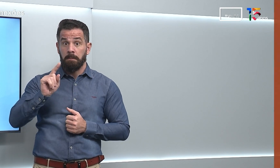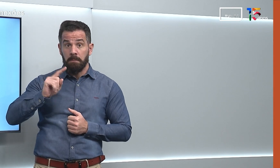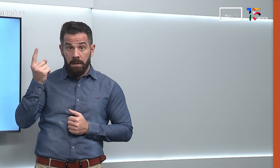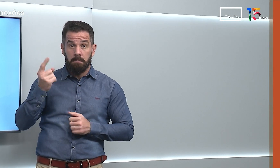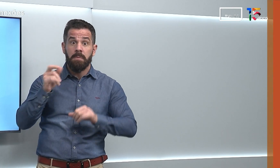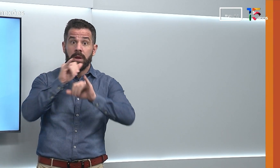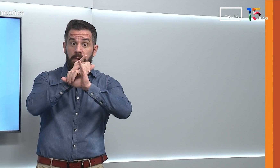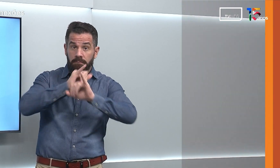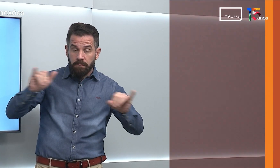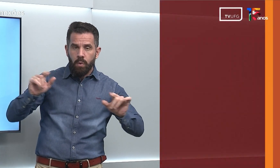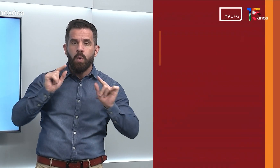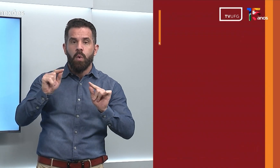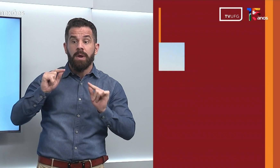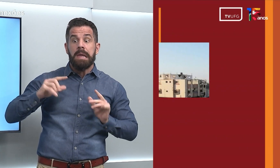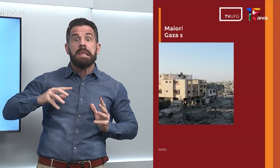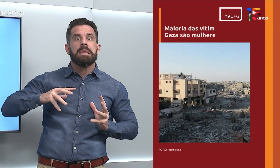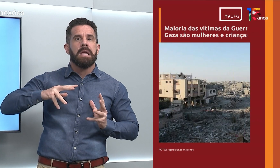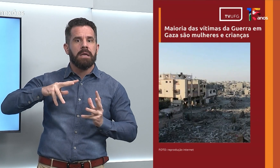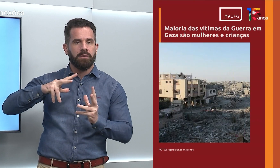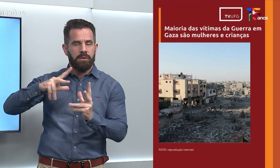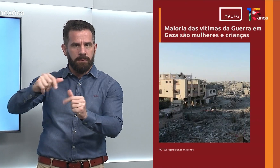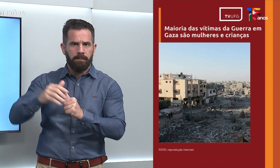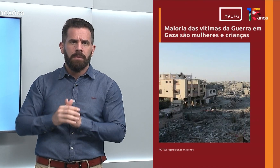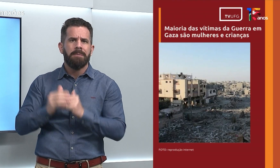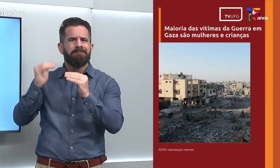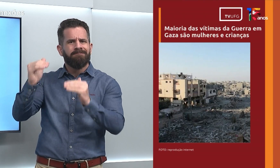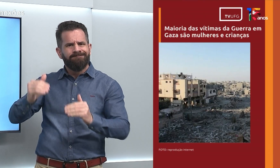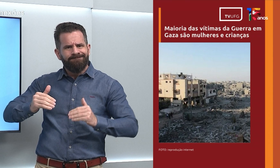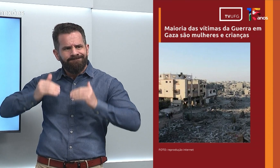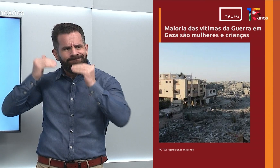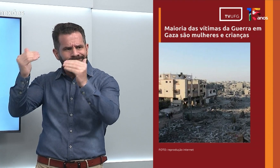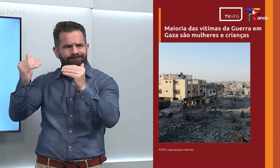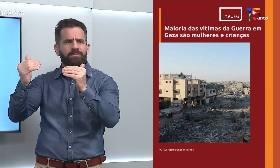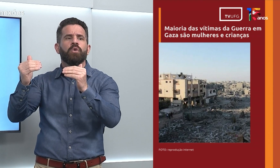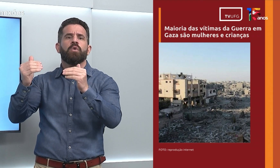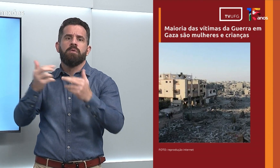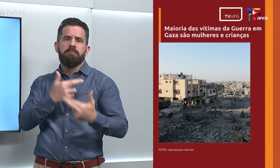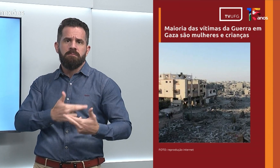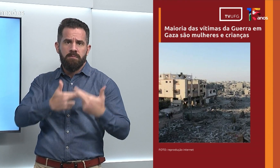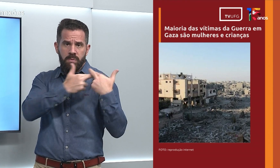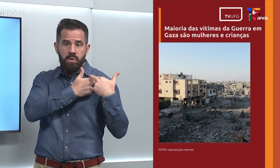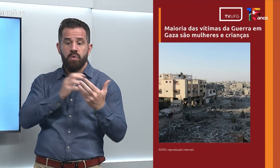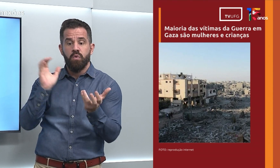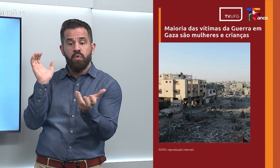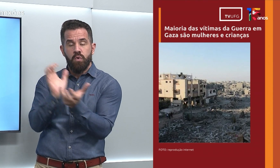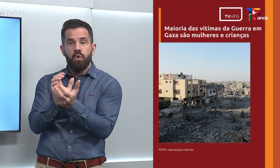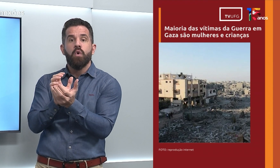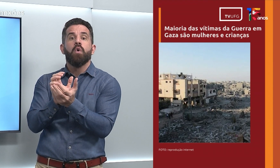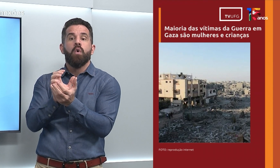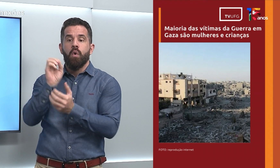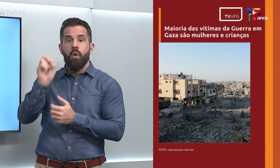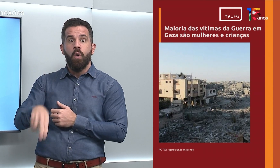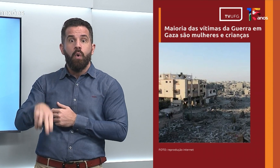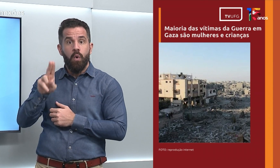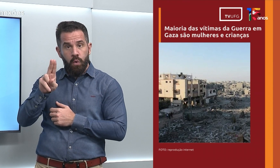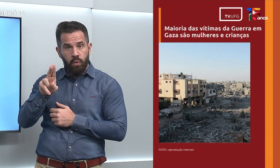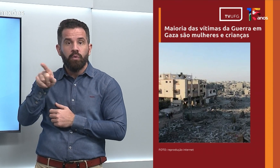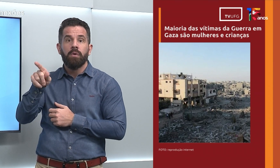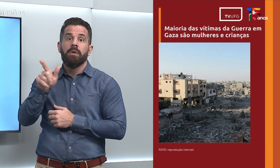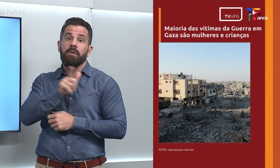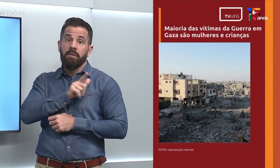informação é internacional. O Alto Comissariado das Nações Unidas para os Direitos Humanos condenou a